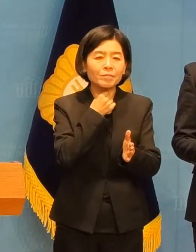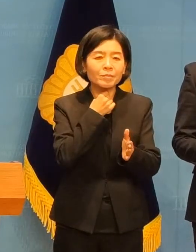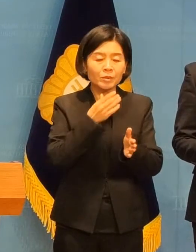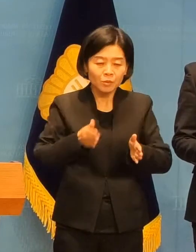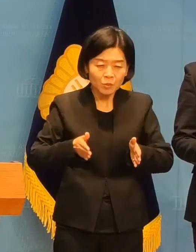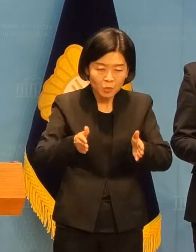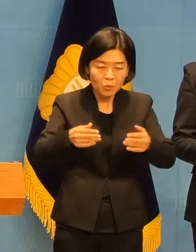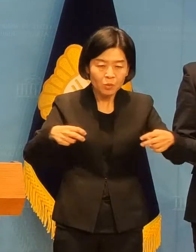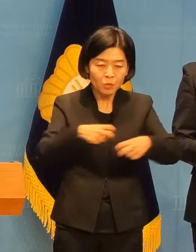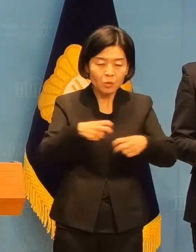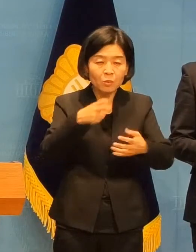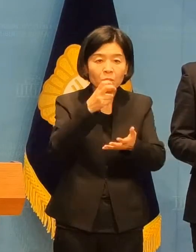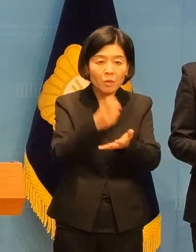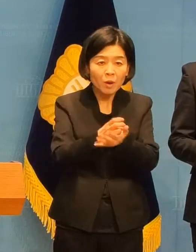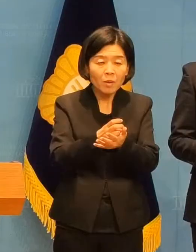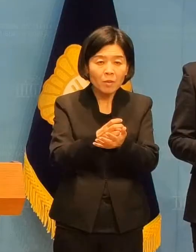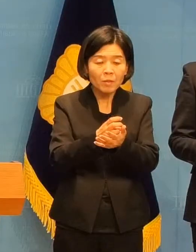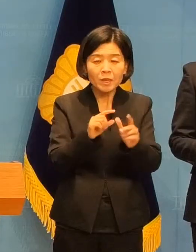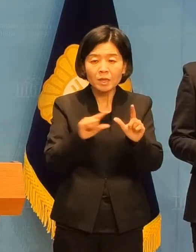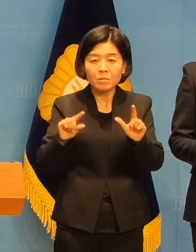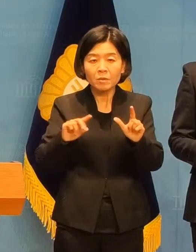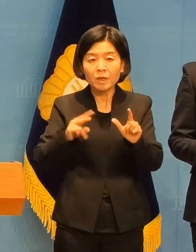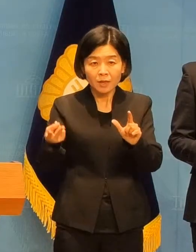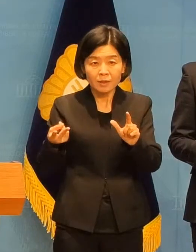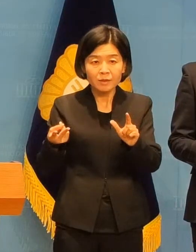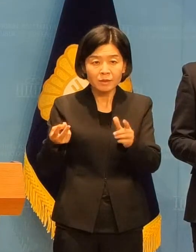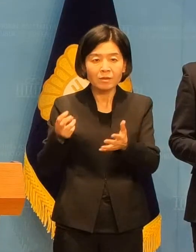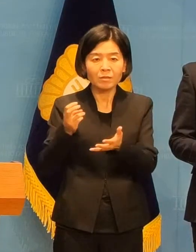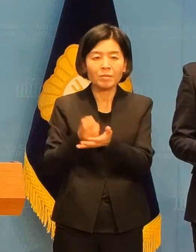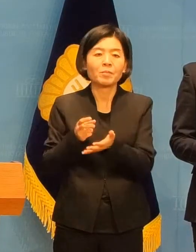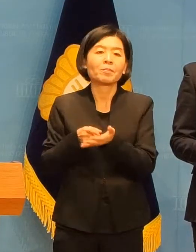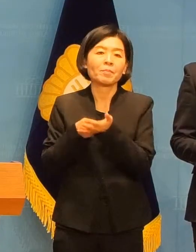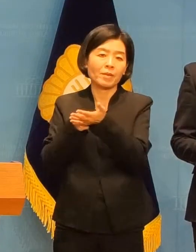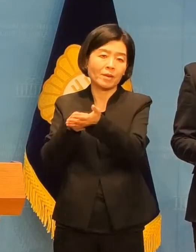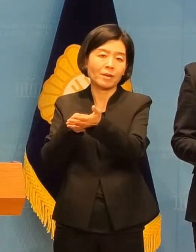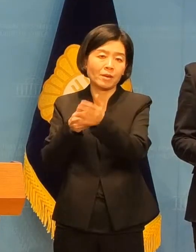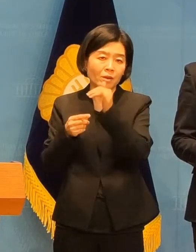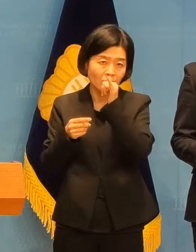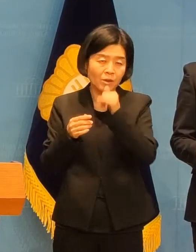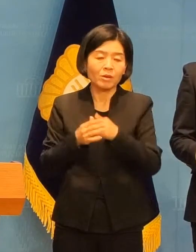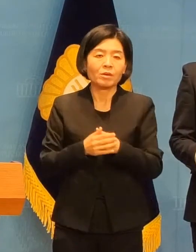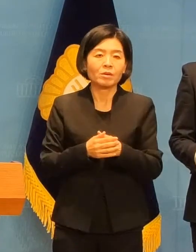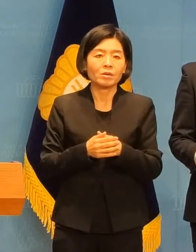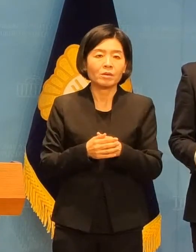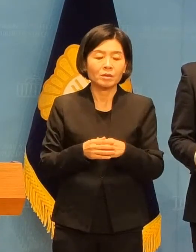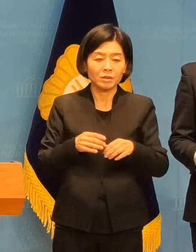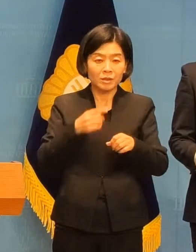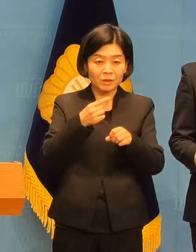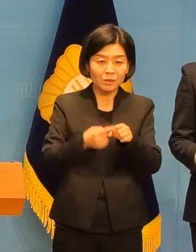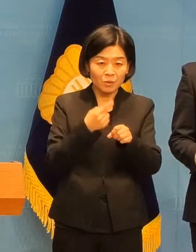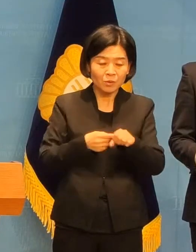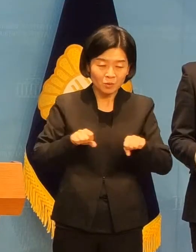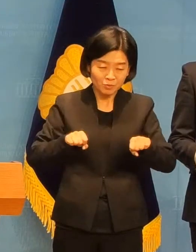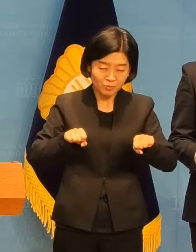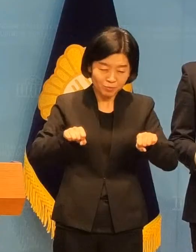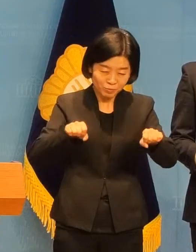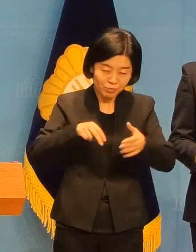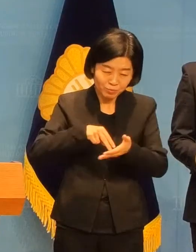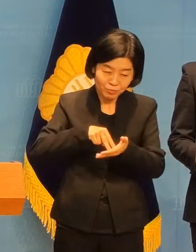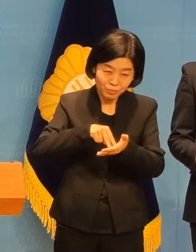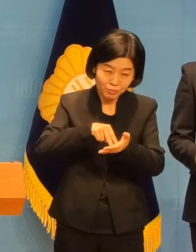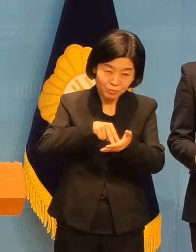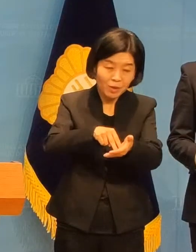도로교통법 일부 개정 법률안을 대표 발의했습니다. 전동 킥보드는 한때 혁신적인 이동